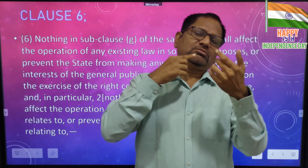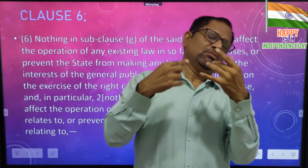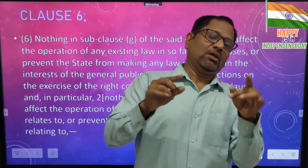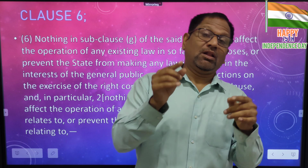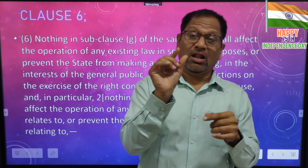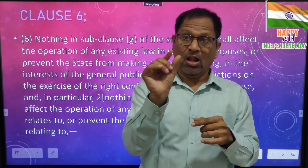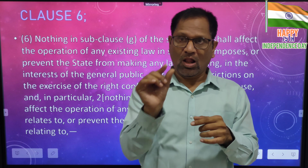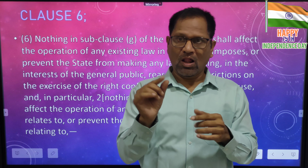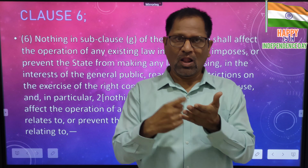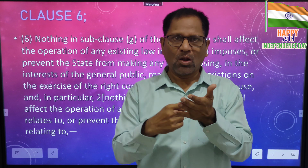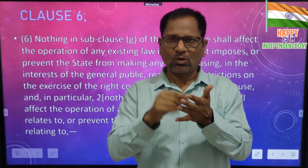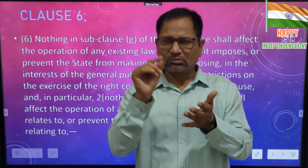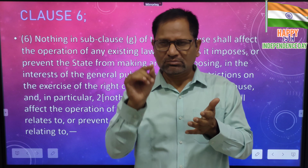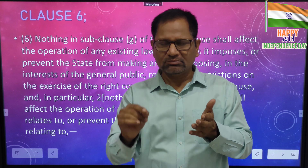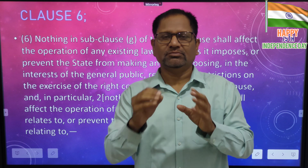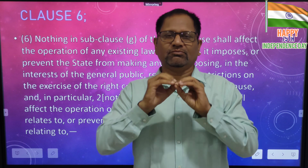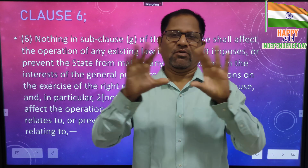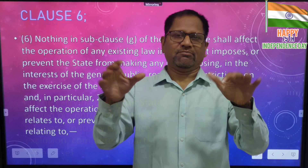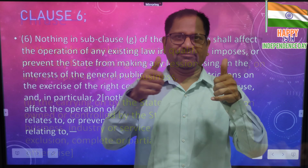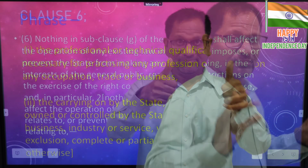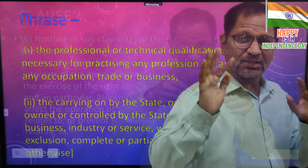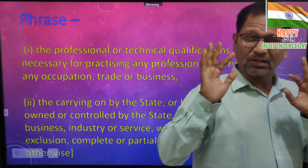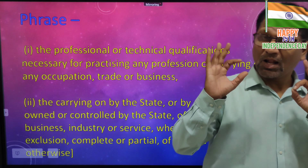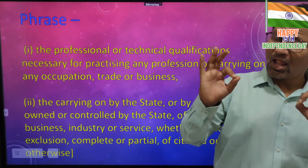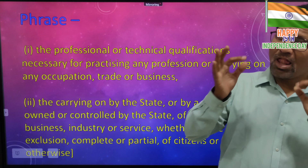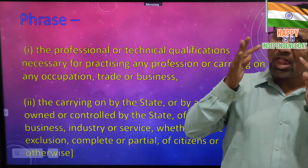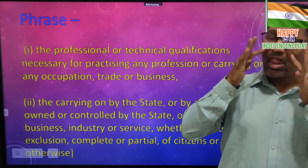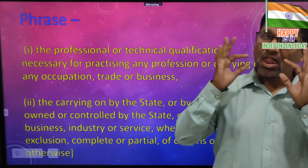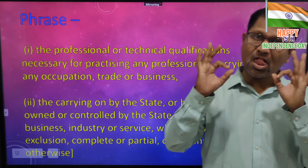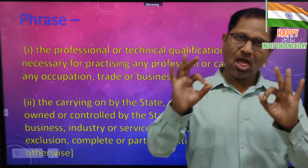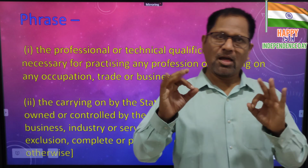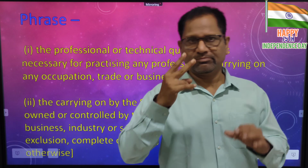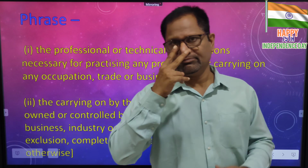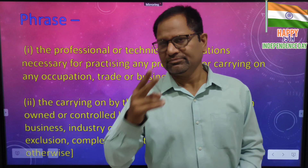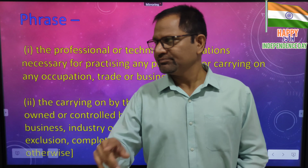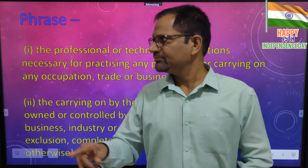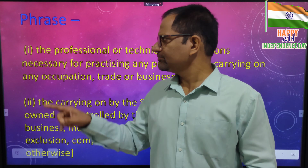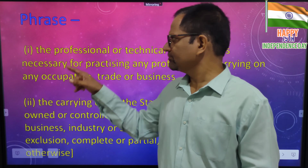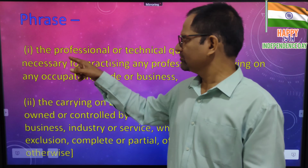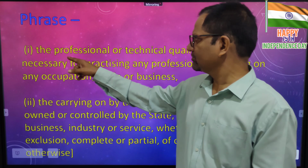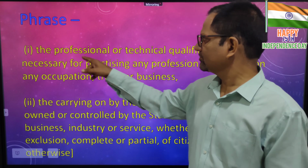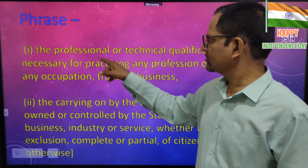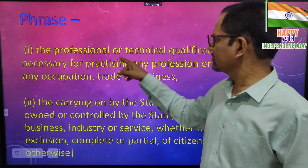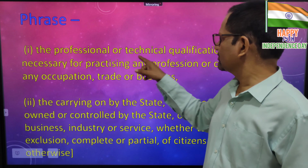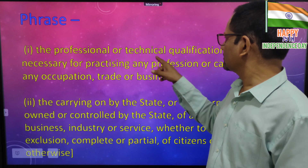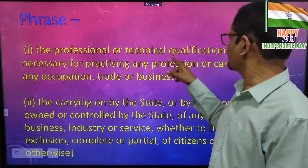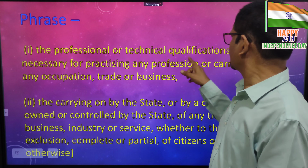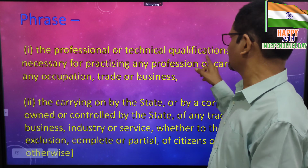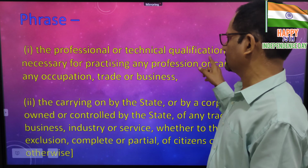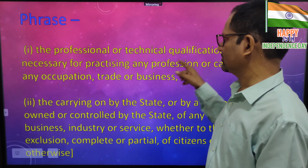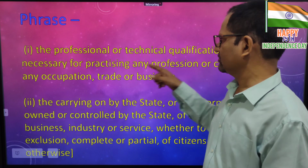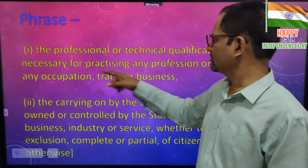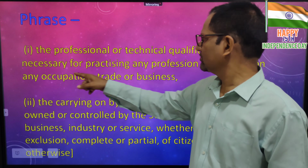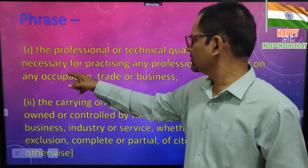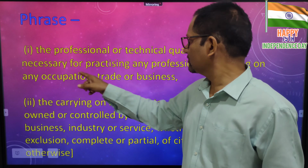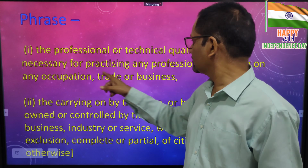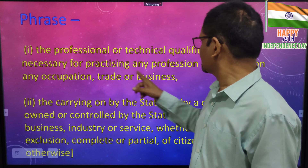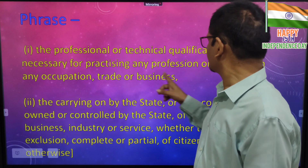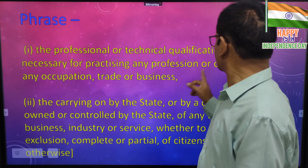होगा, तो वो यहाँ पर राज्य को दिया गया है। अब हम फ्रेज